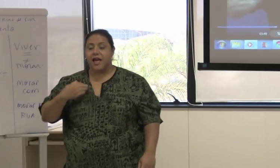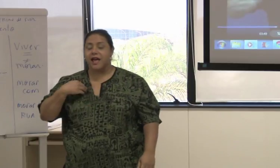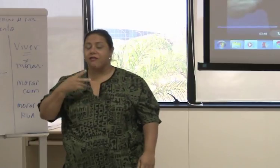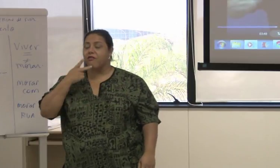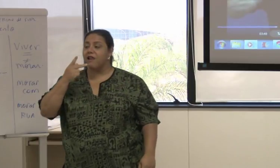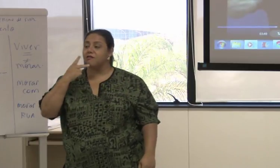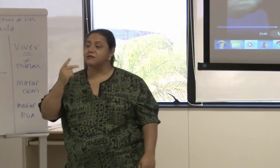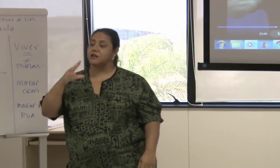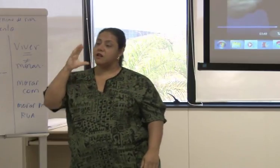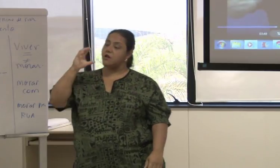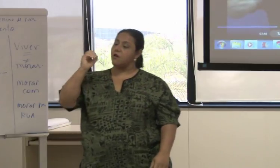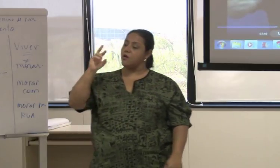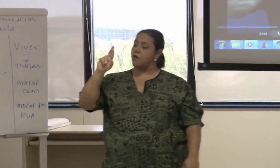ele falava assim...